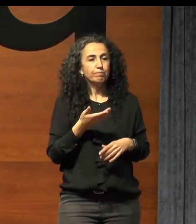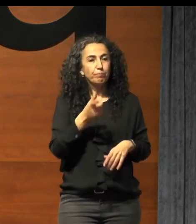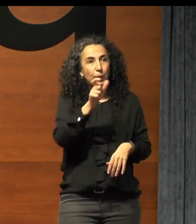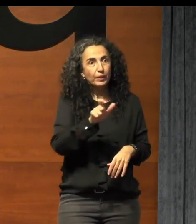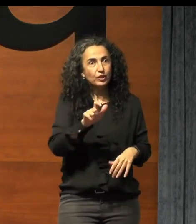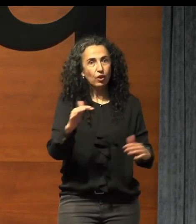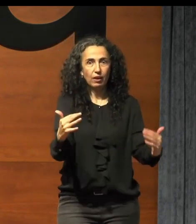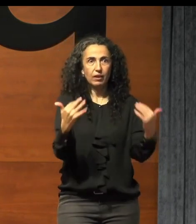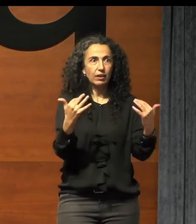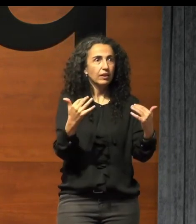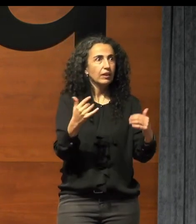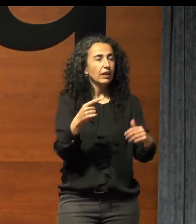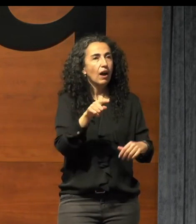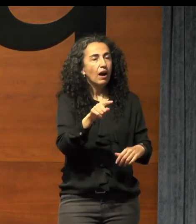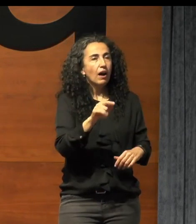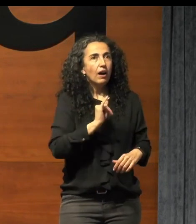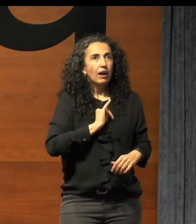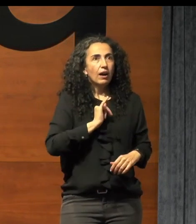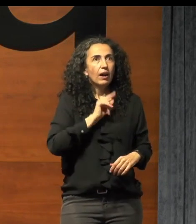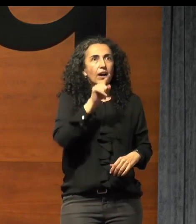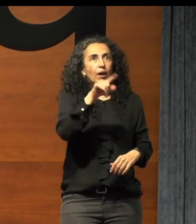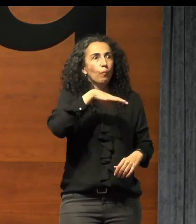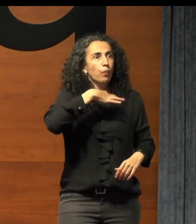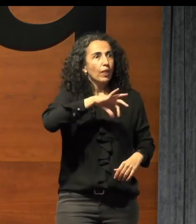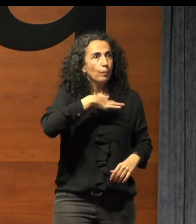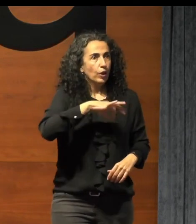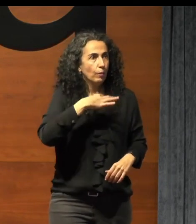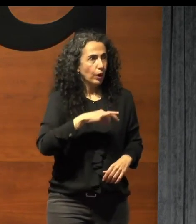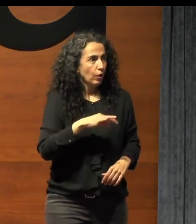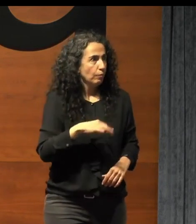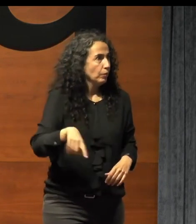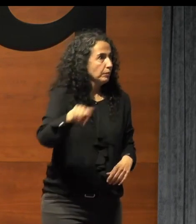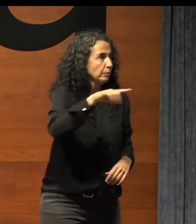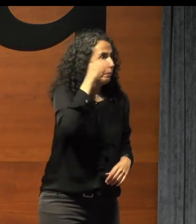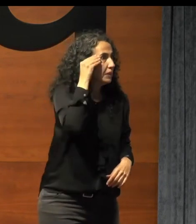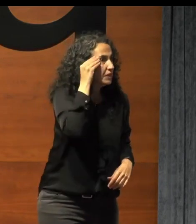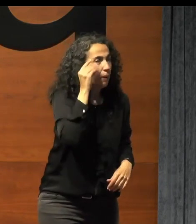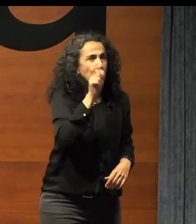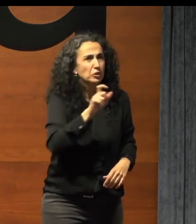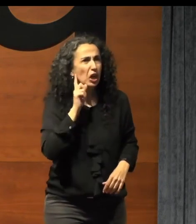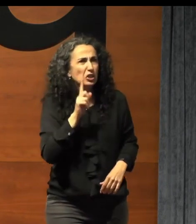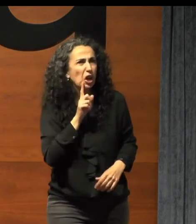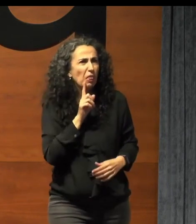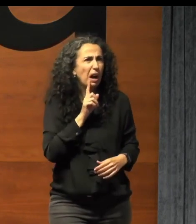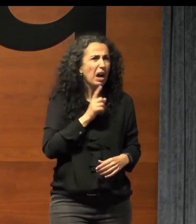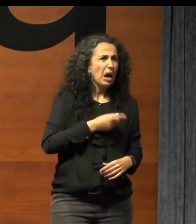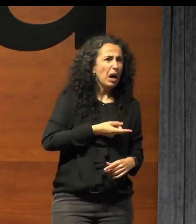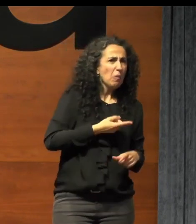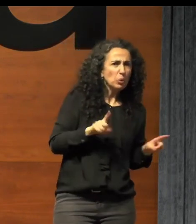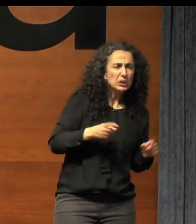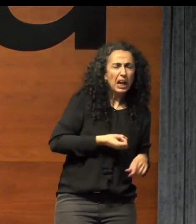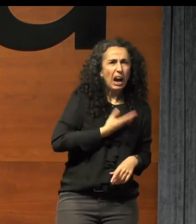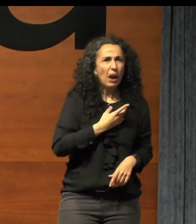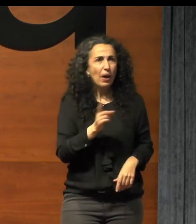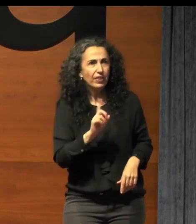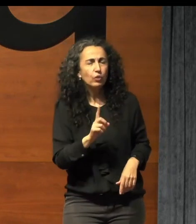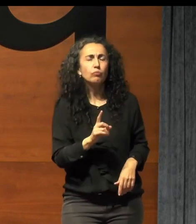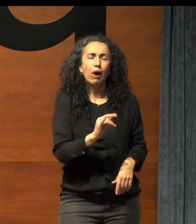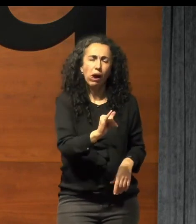Y porque quién mejor que las propias personas sordas para poder transmitir con su lengua todo lo que la